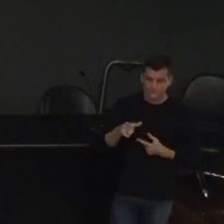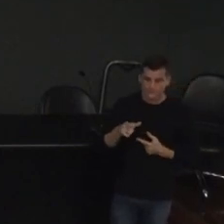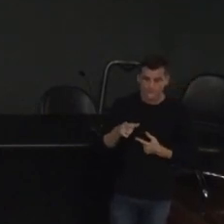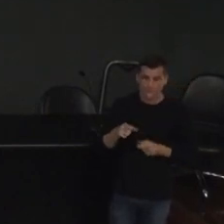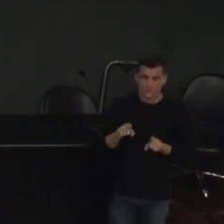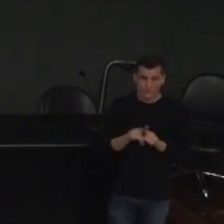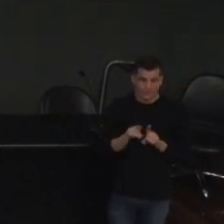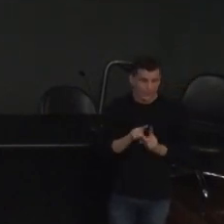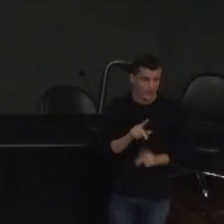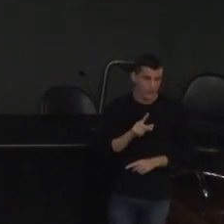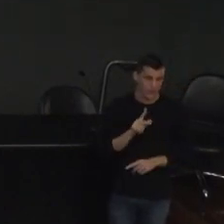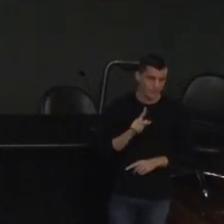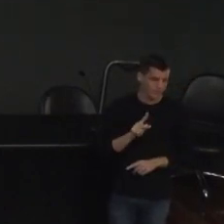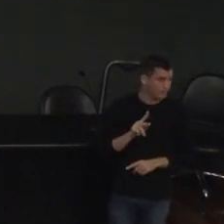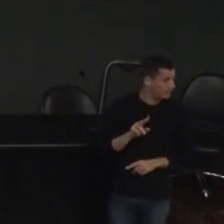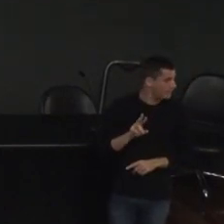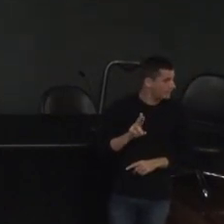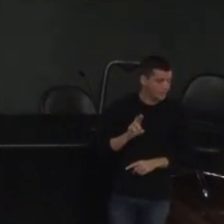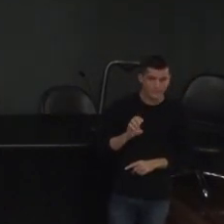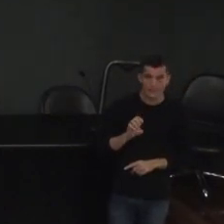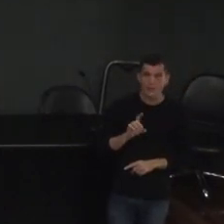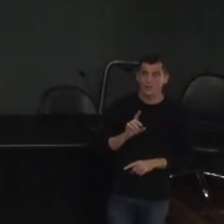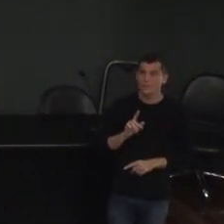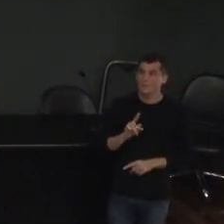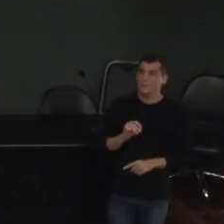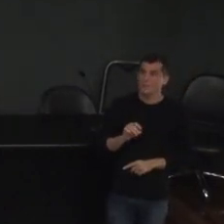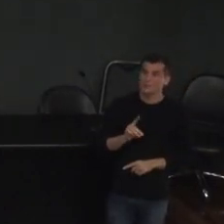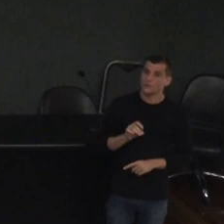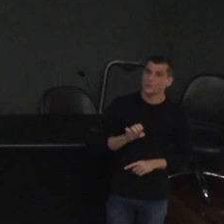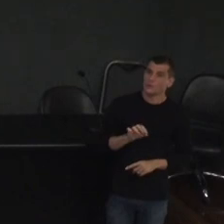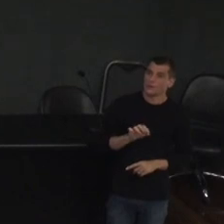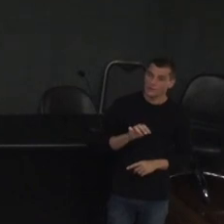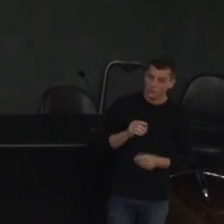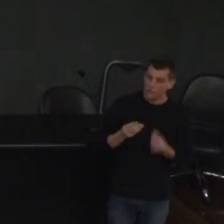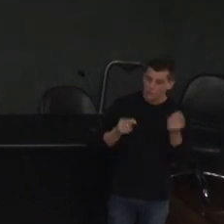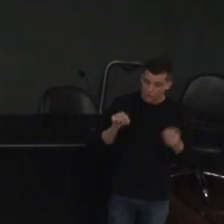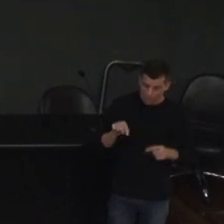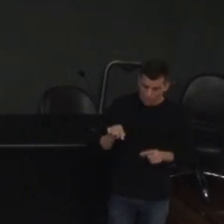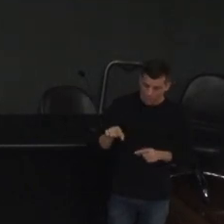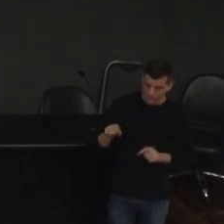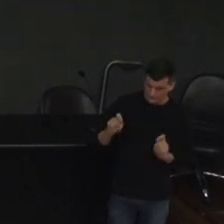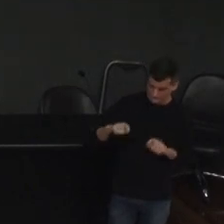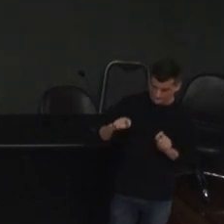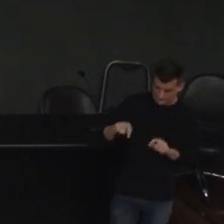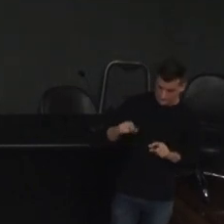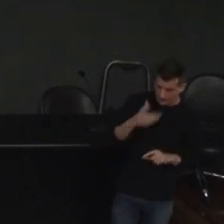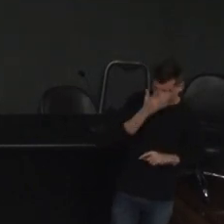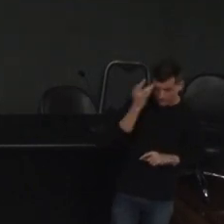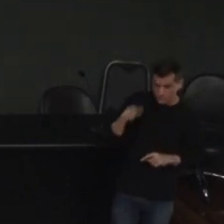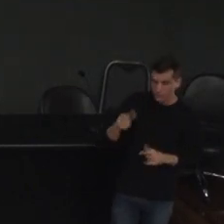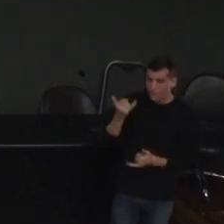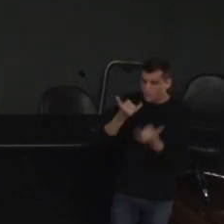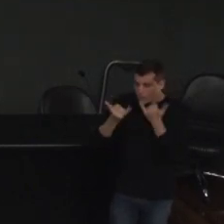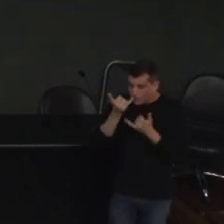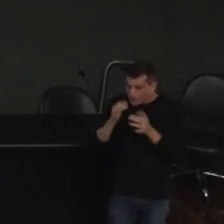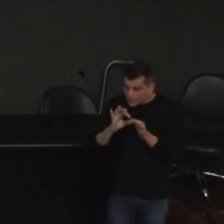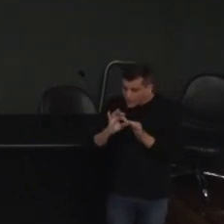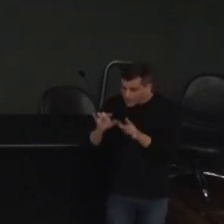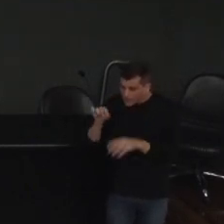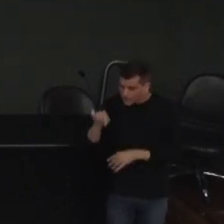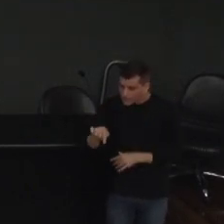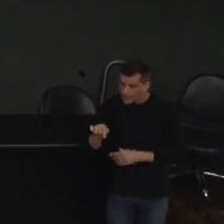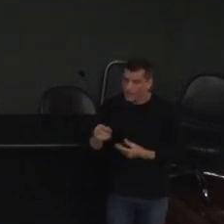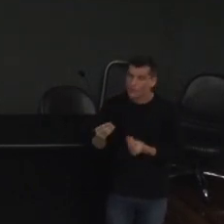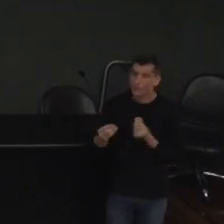né você tem ali um ato normativo que não Diga exatamente a possibilidade da disponibilização daquela informação mas você